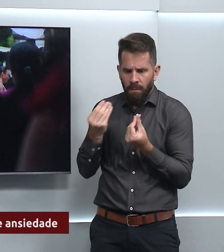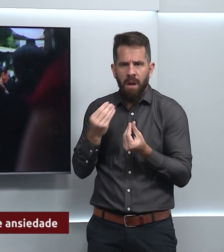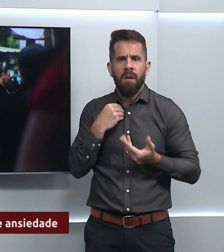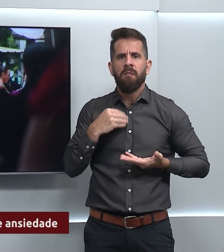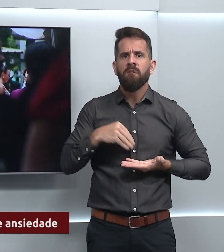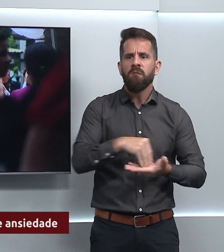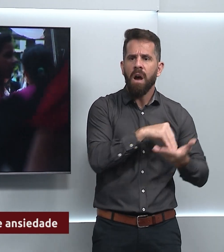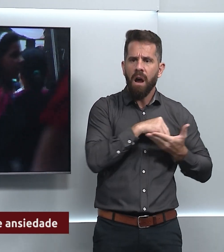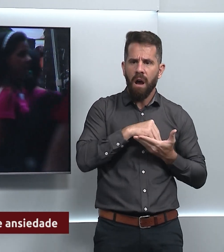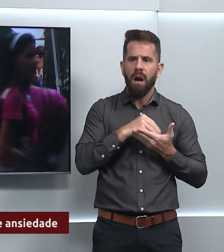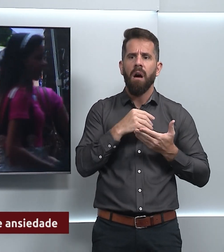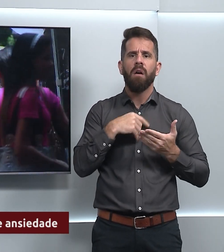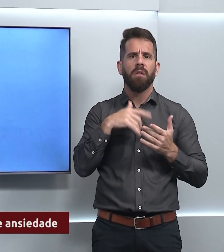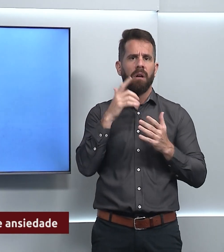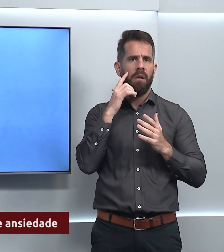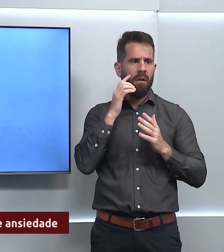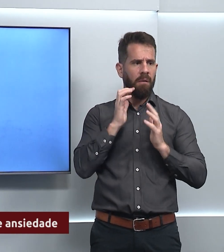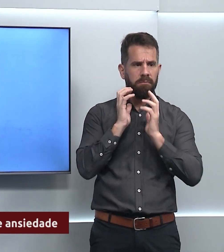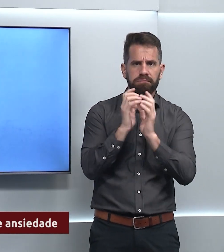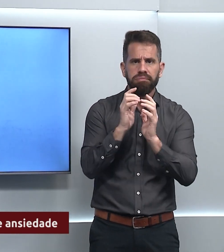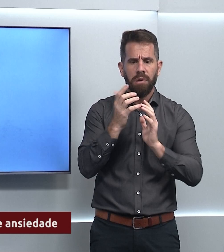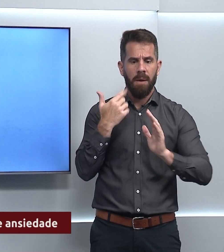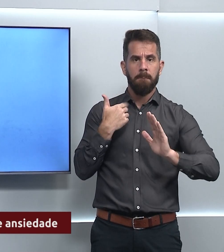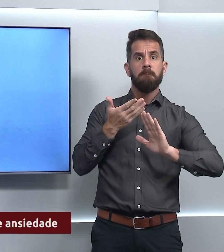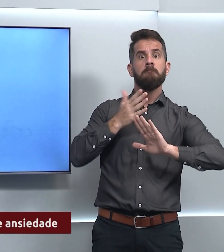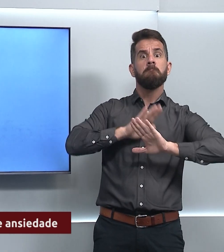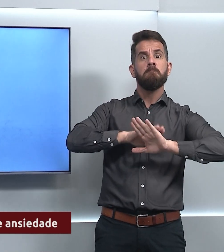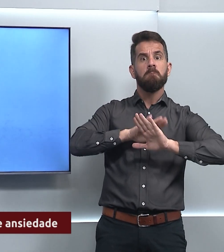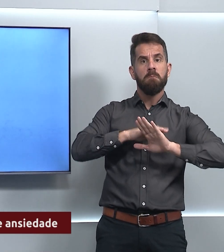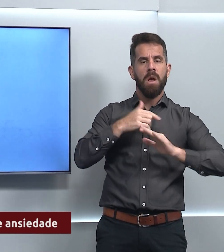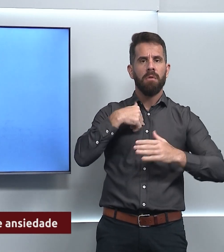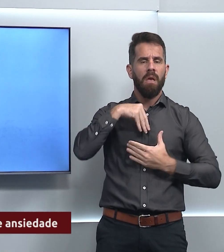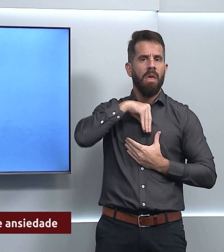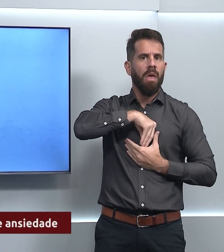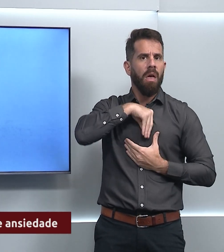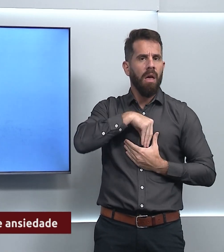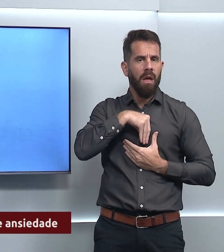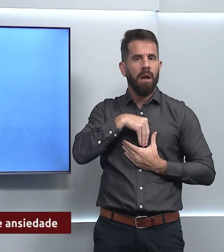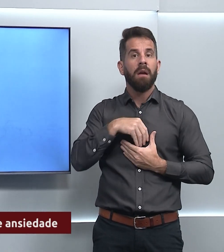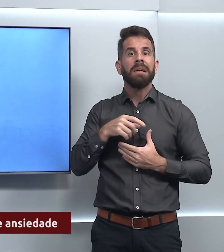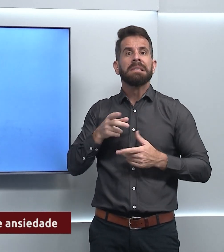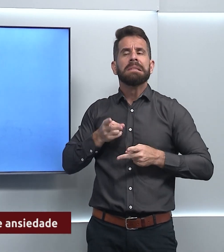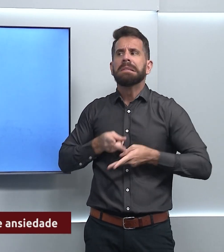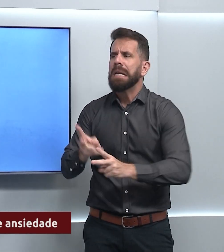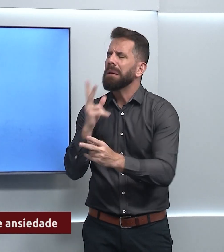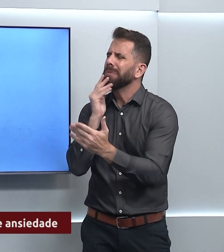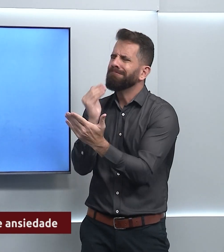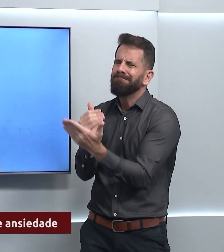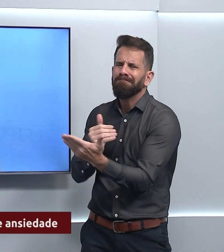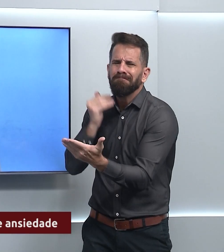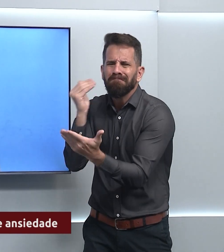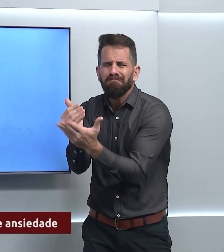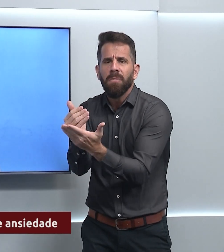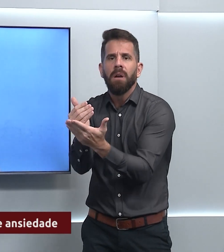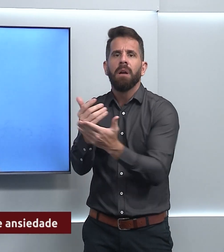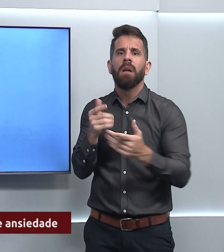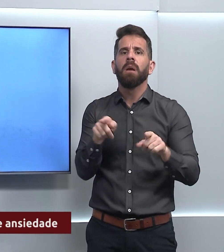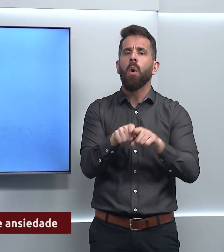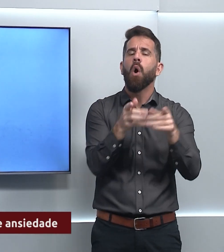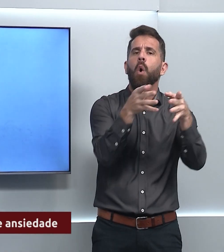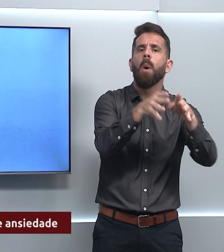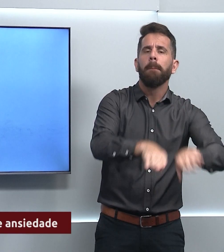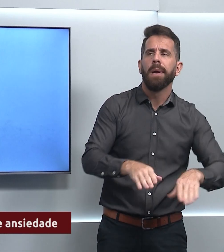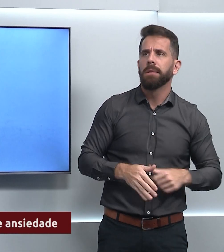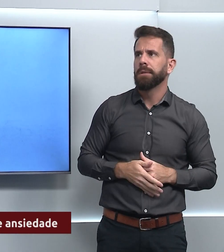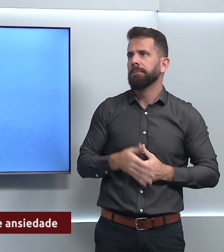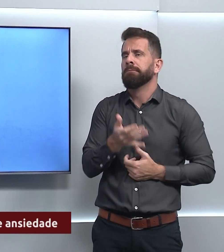sofrimentos da própria mente. Todo excesso está relacionado à questão de compensação. né? Às vezes a ausência que eu tenho